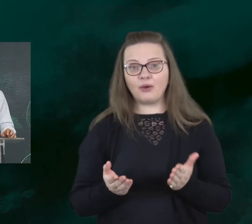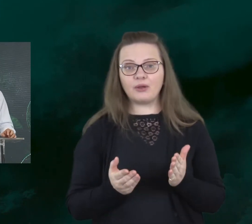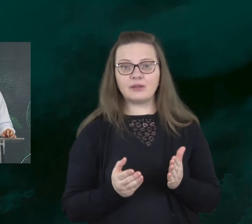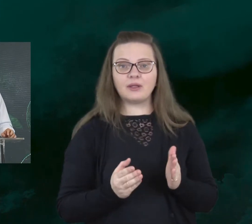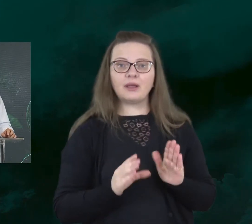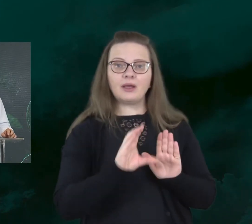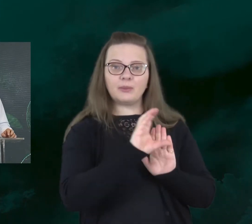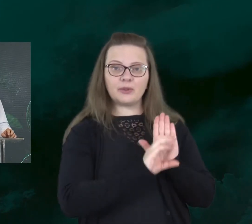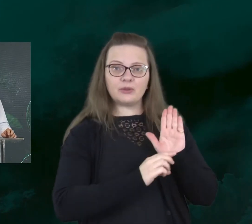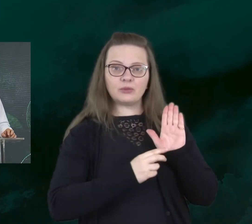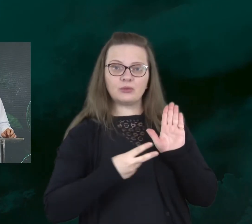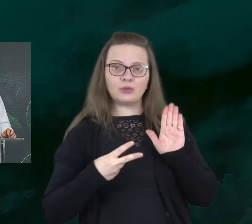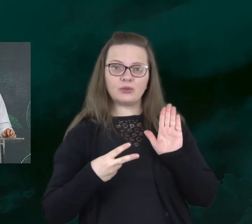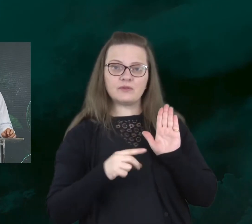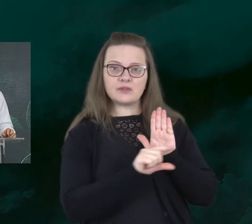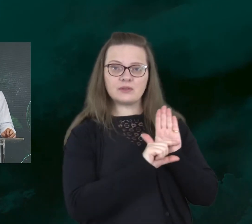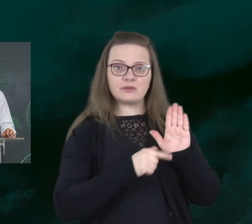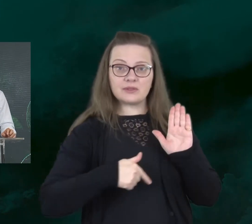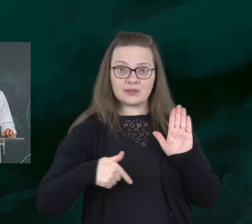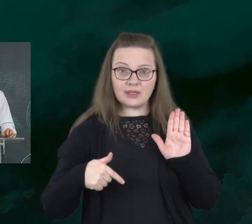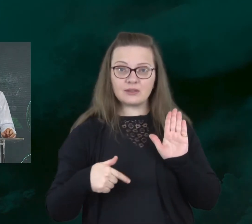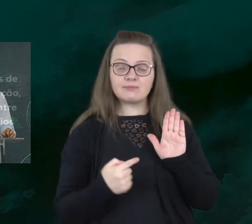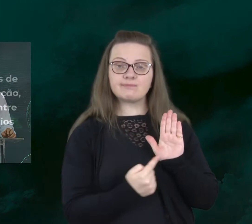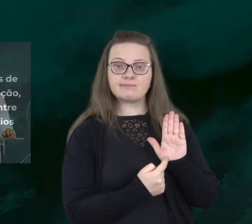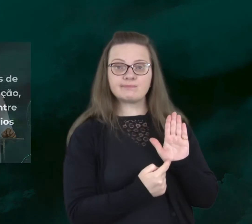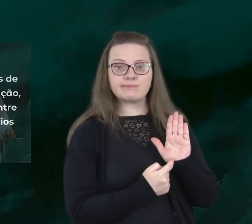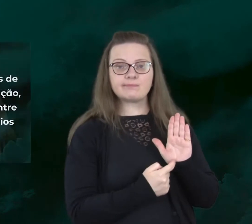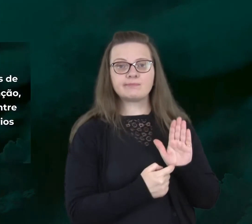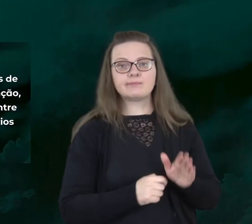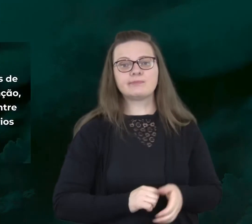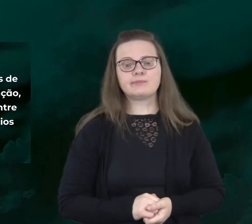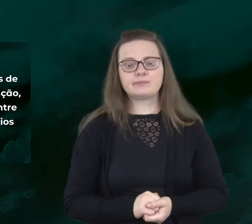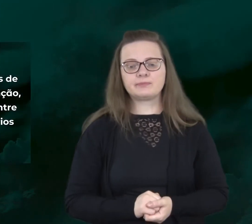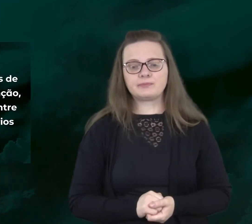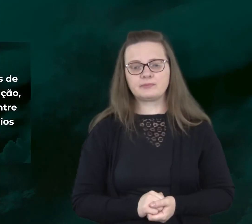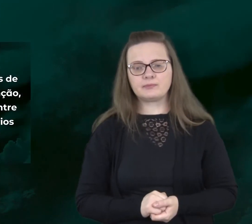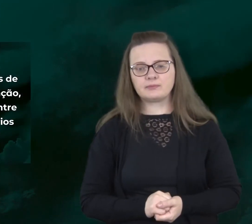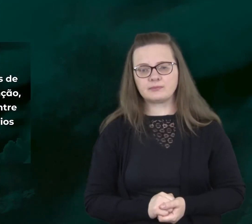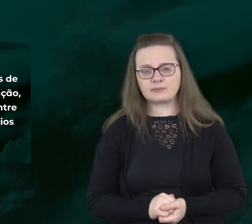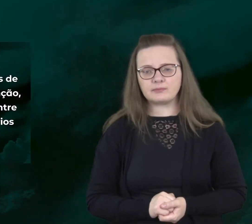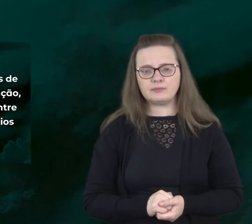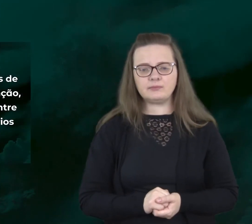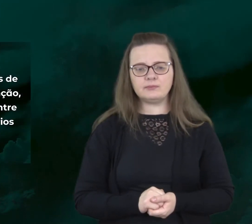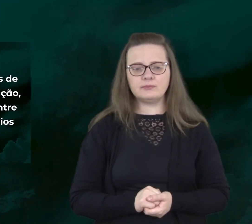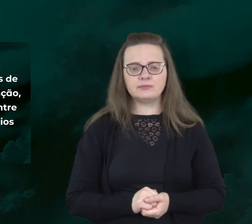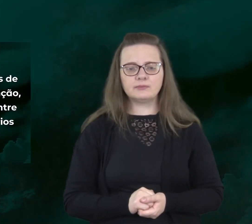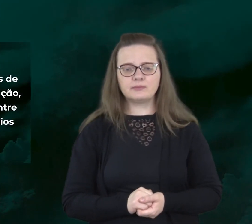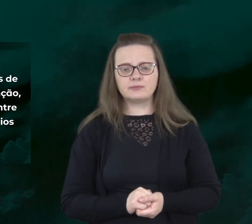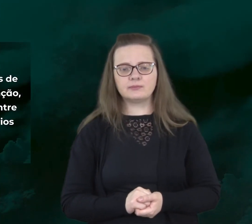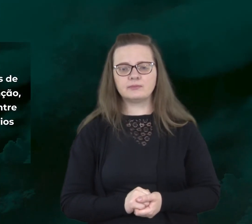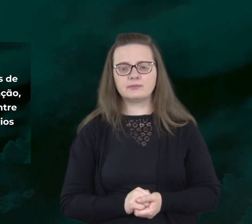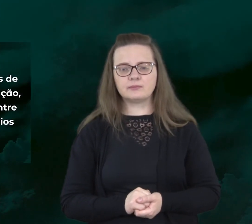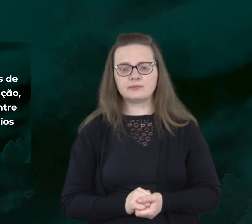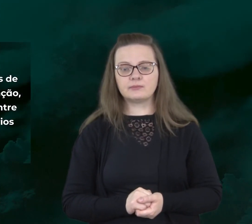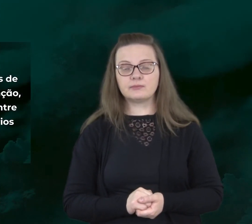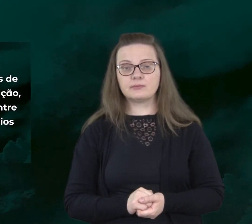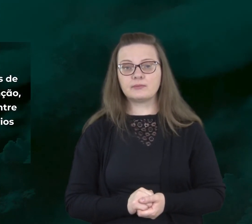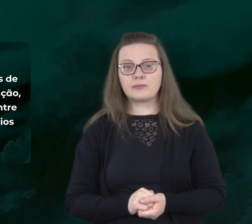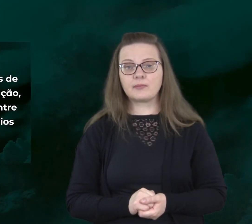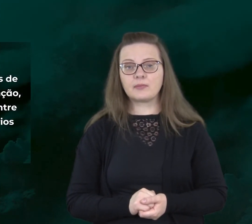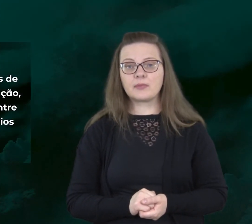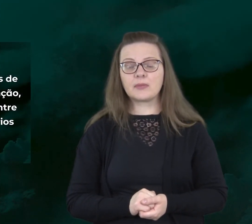capítulo 2, versículo 7. Embora pudéssemos, como enviados de Cristo, exigir de vós a